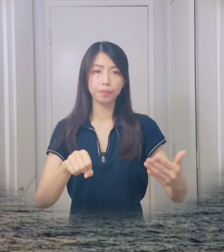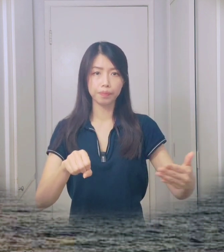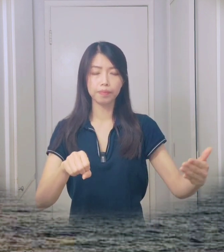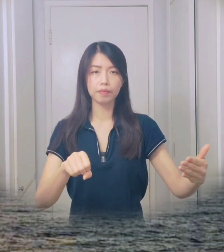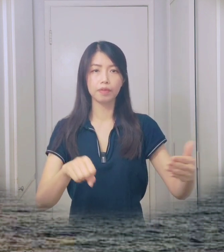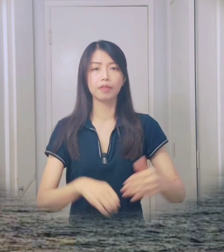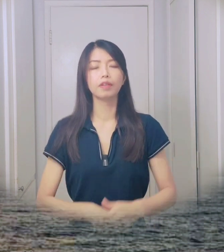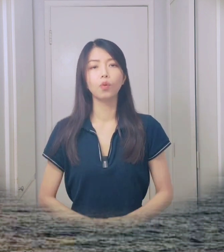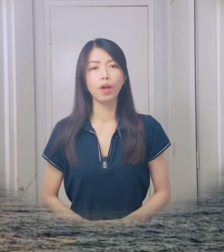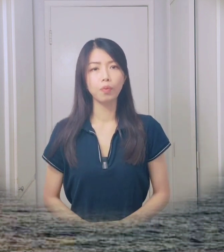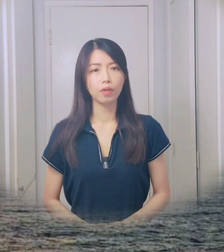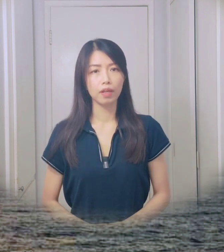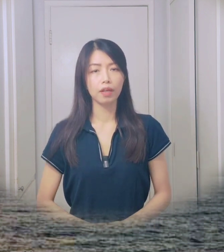흘러.